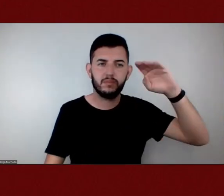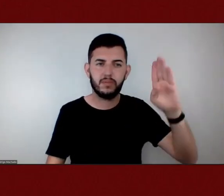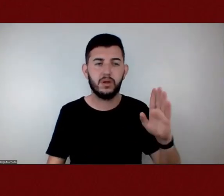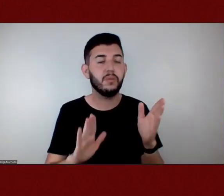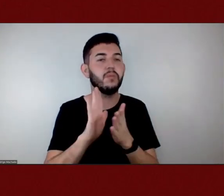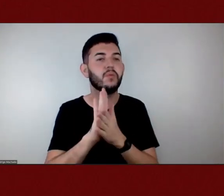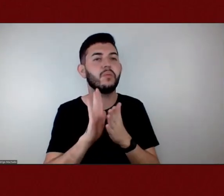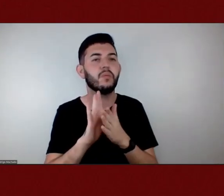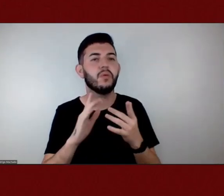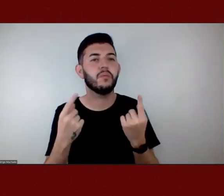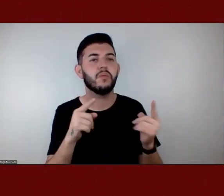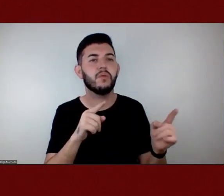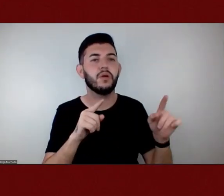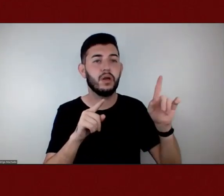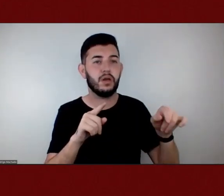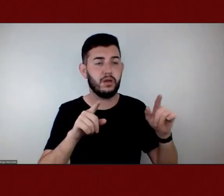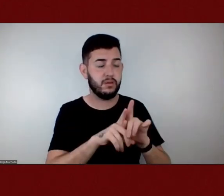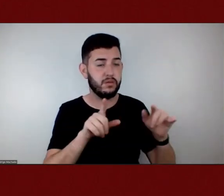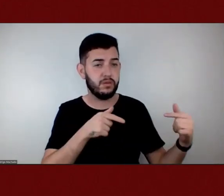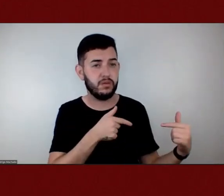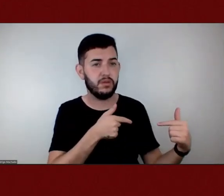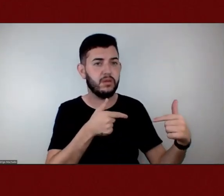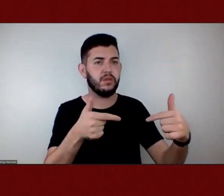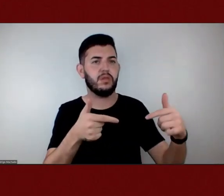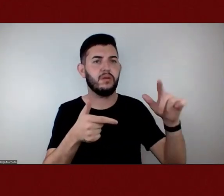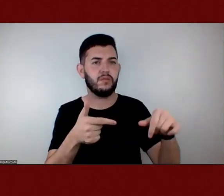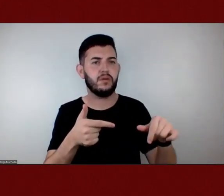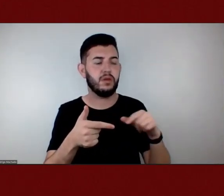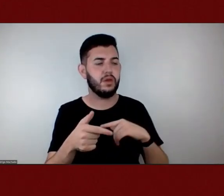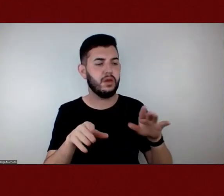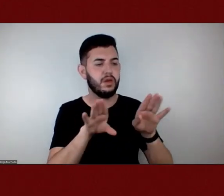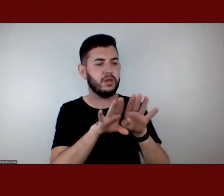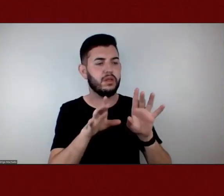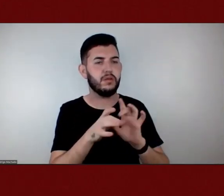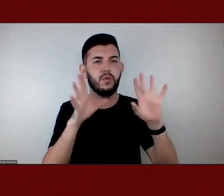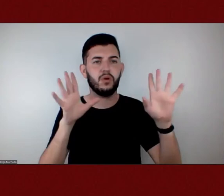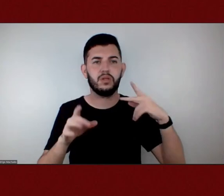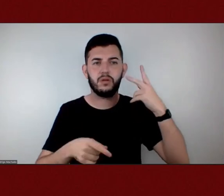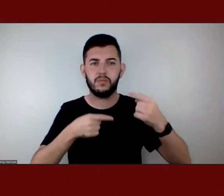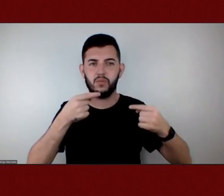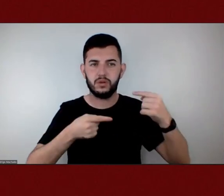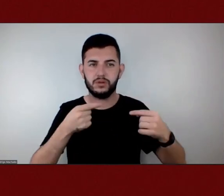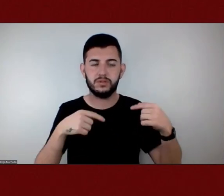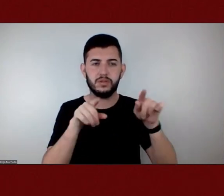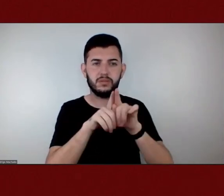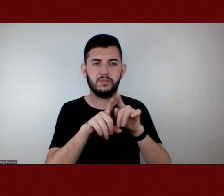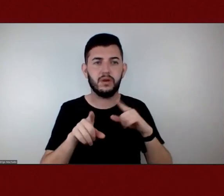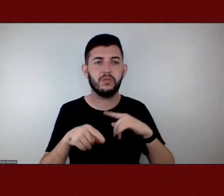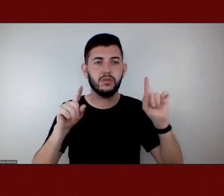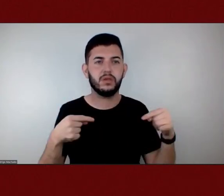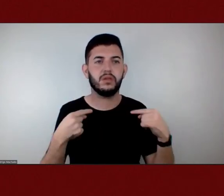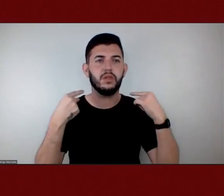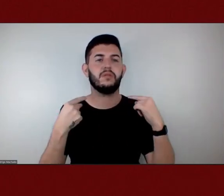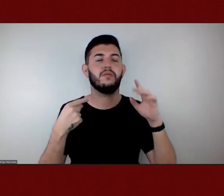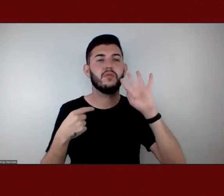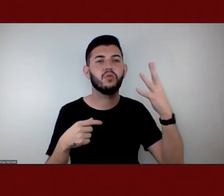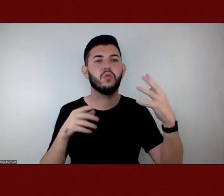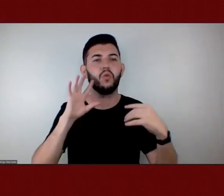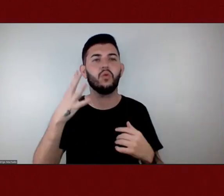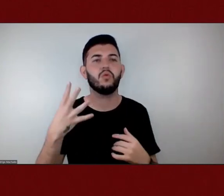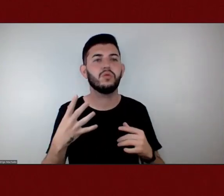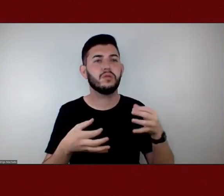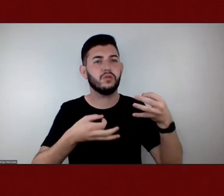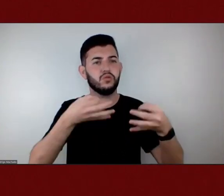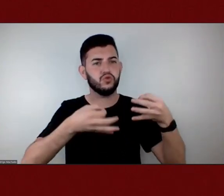permanente atualização e defesa da democracia política. Um desafio sem cuja solução não há